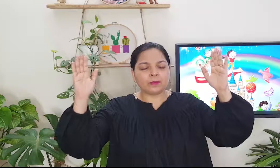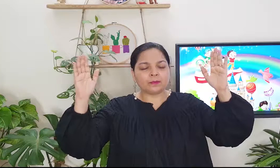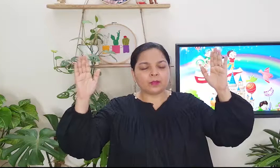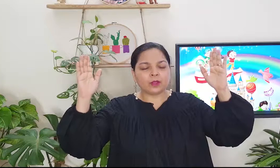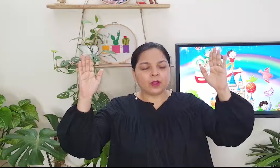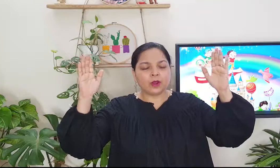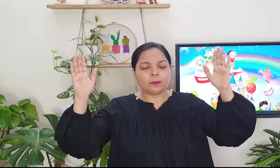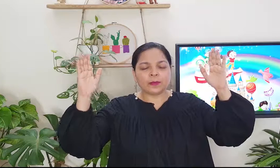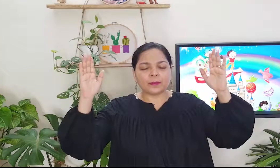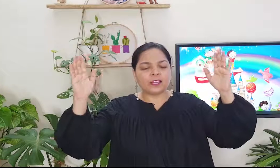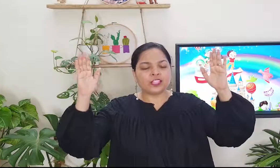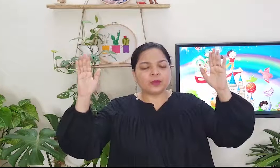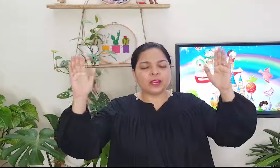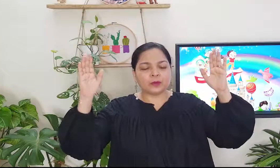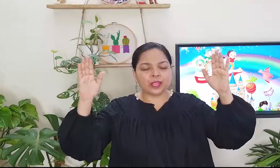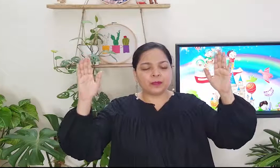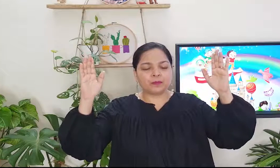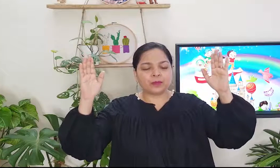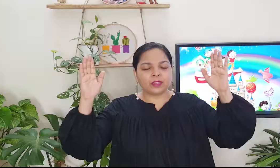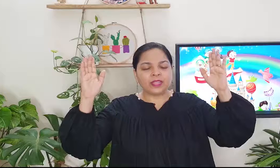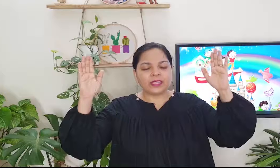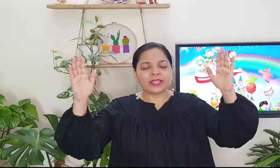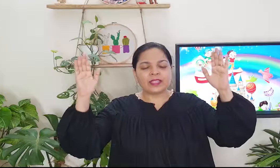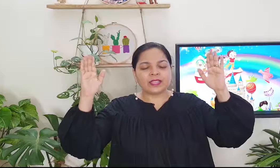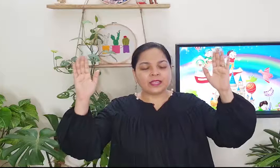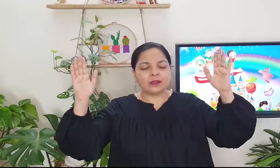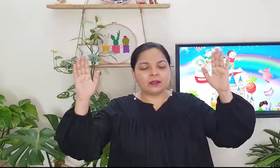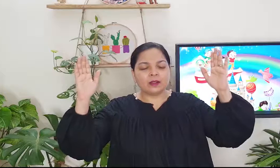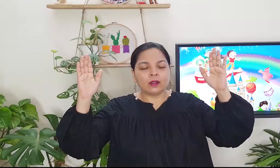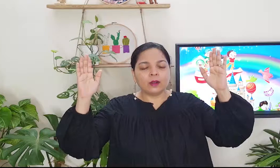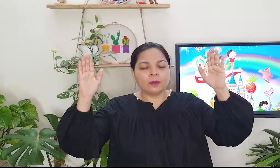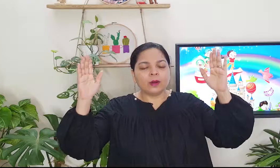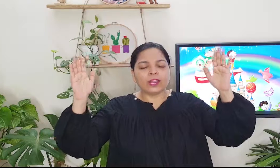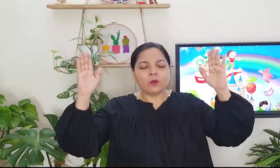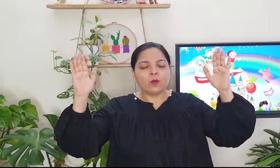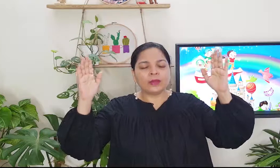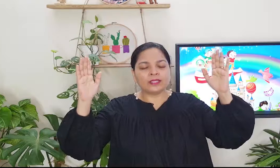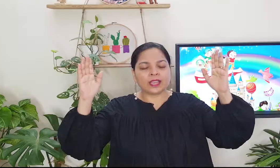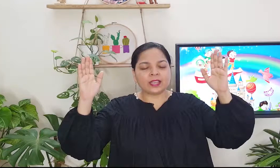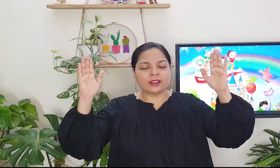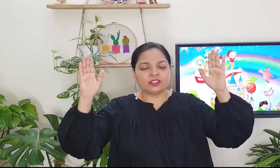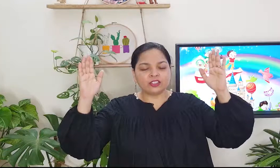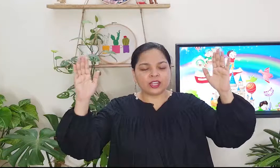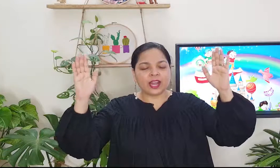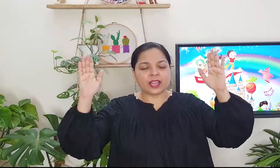মারা গেছে, আর ঈশ্বর তাকে তৃতীয় দিন মৃত থেকে জীবন